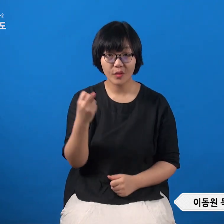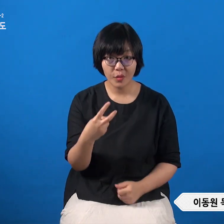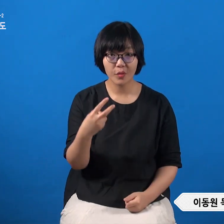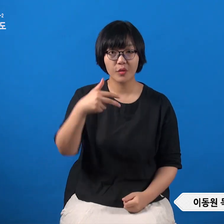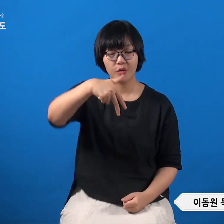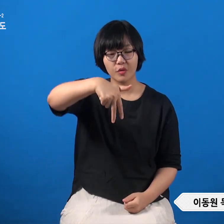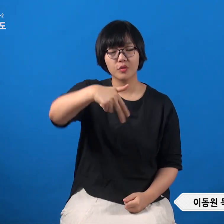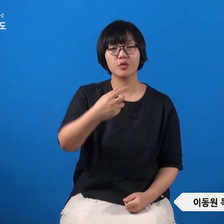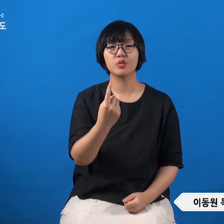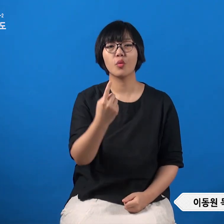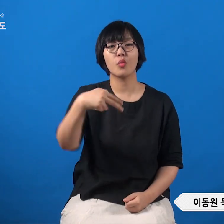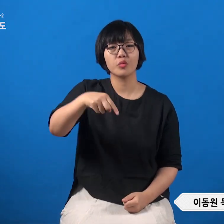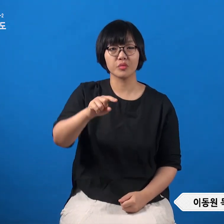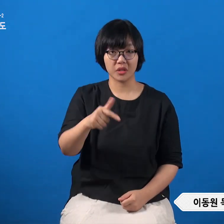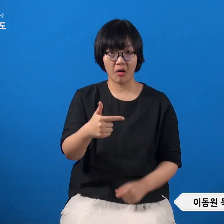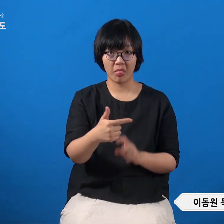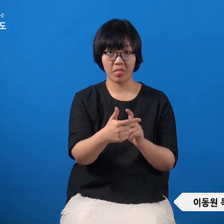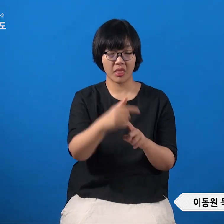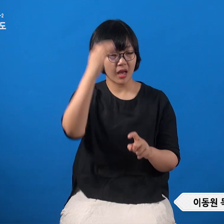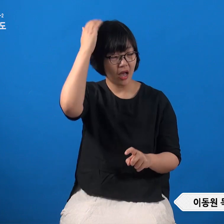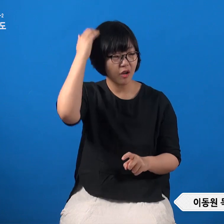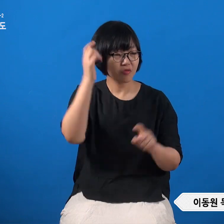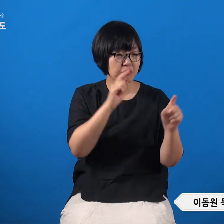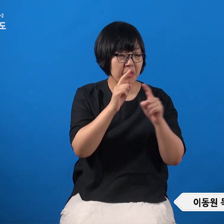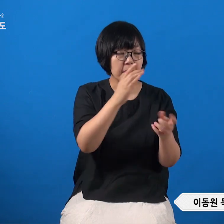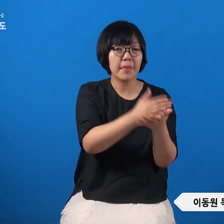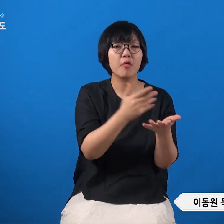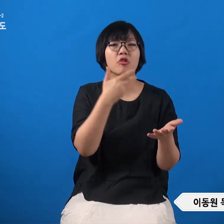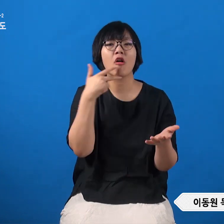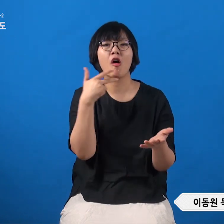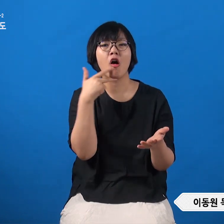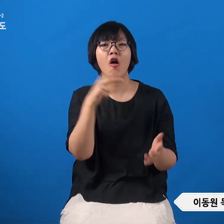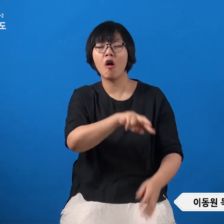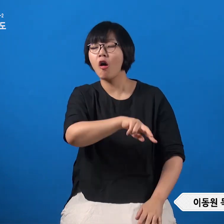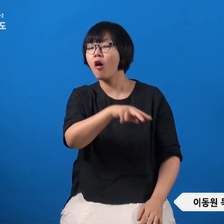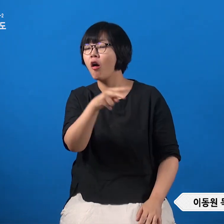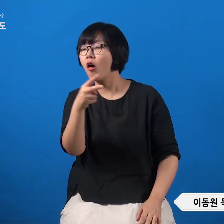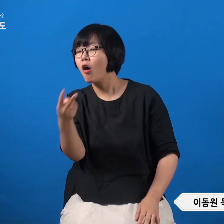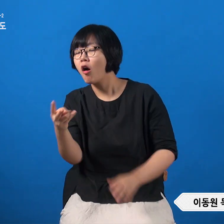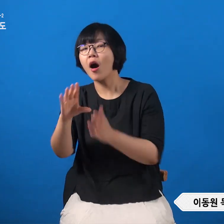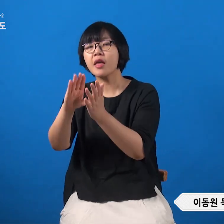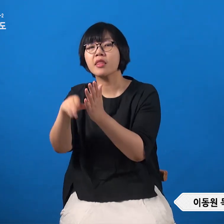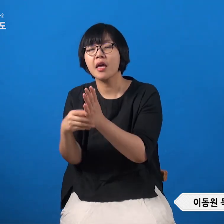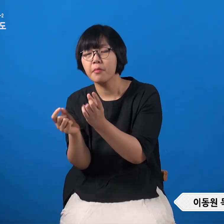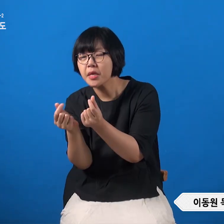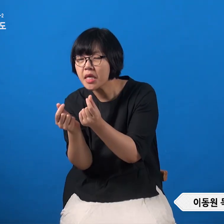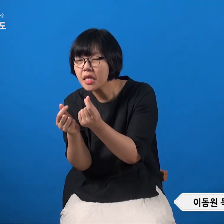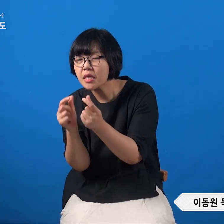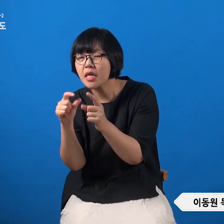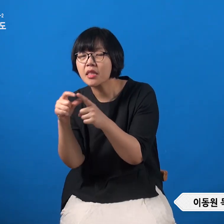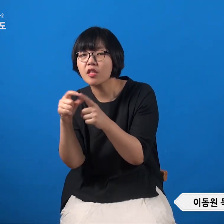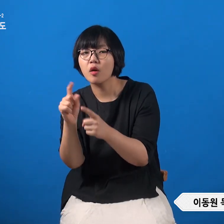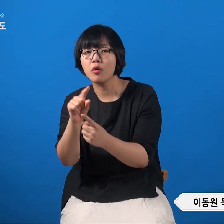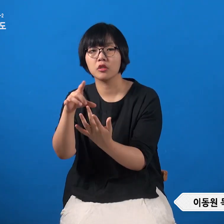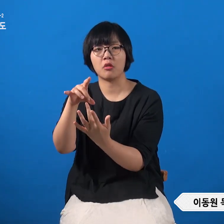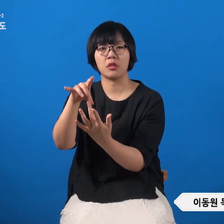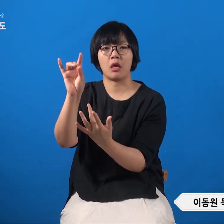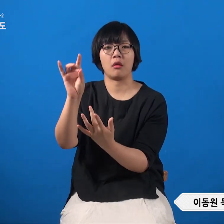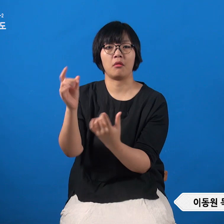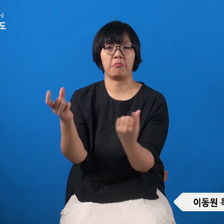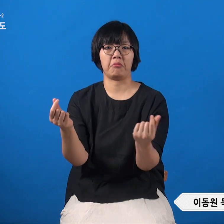써서 SUN이 아니라 SE자로 쓰면 chosen, 선택한 민족이로구나. 기가